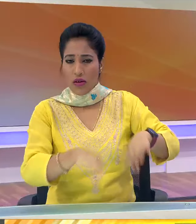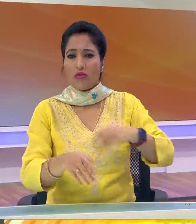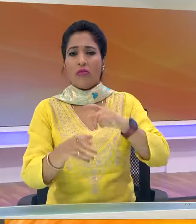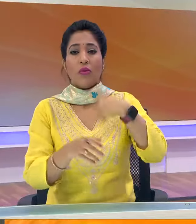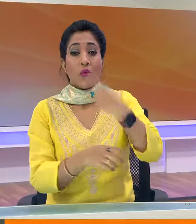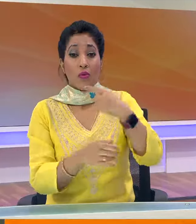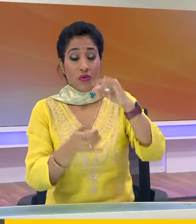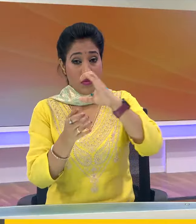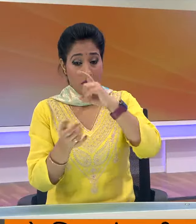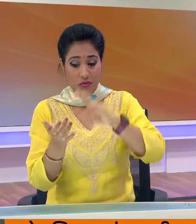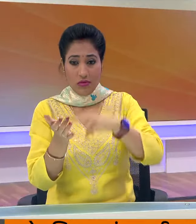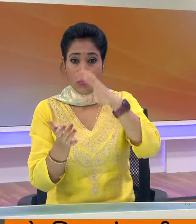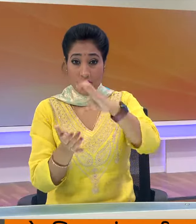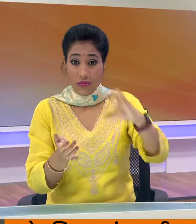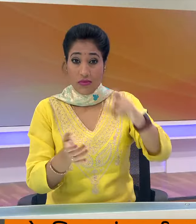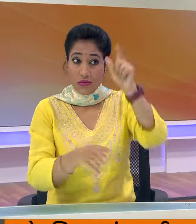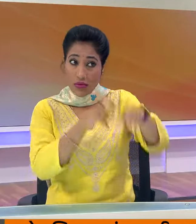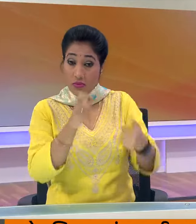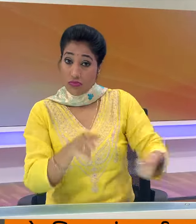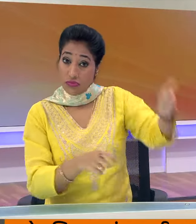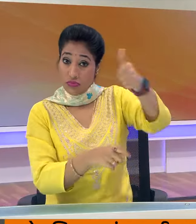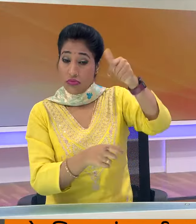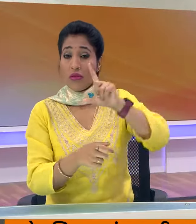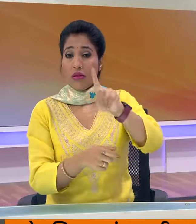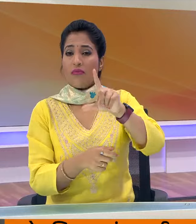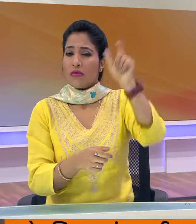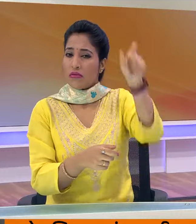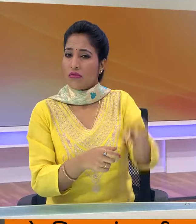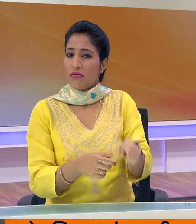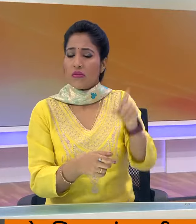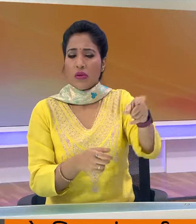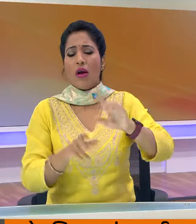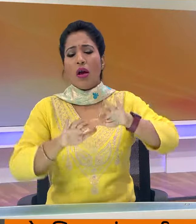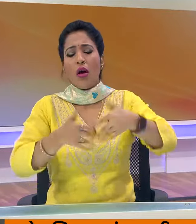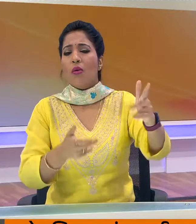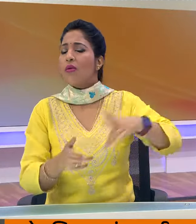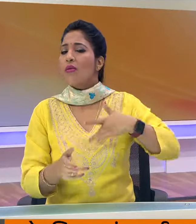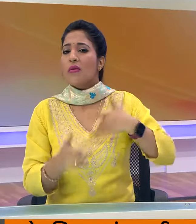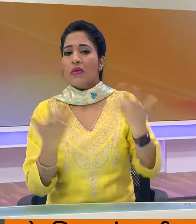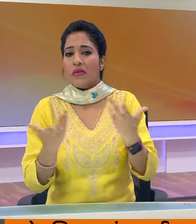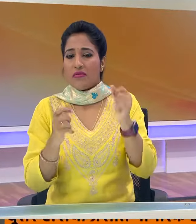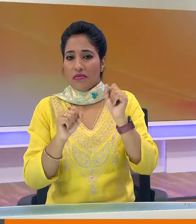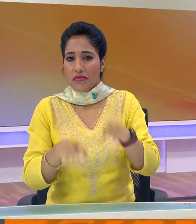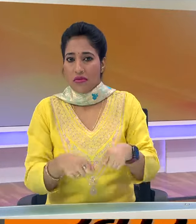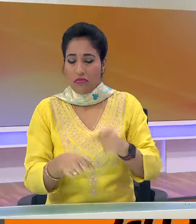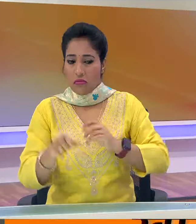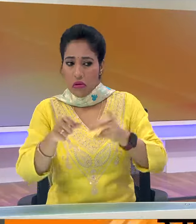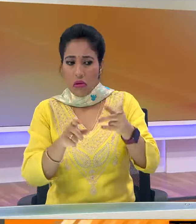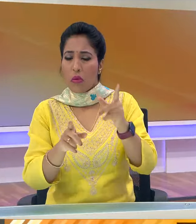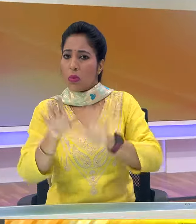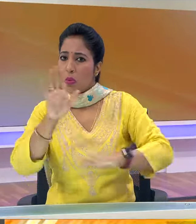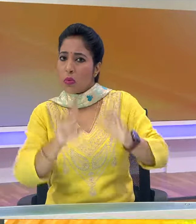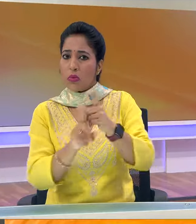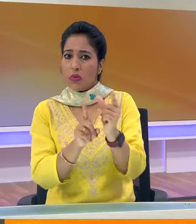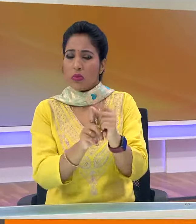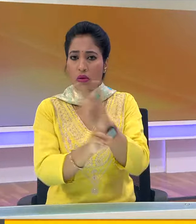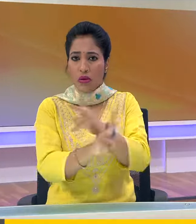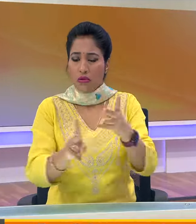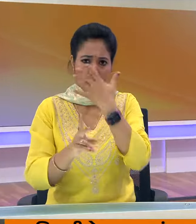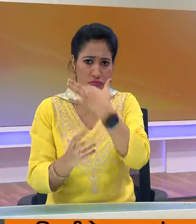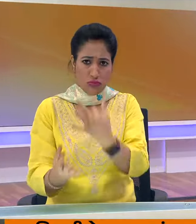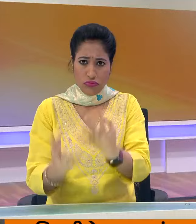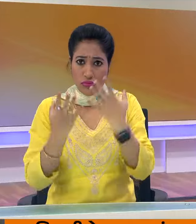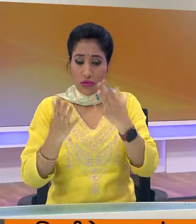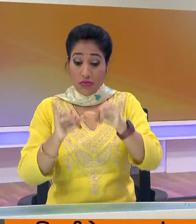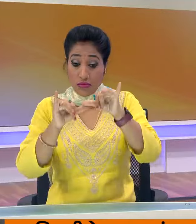एनसीसी के महानिदेशक लेफ्टिनेंट जनरल गुरबीर पाल सिंह। सर, सर कैसा रहा प्रदर्शन कैडेटों का? तो प्रदर्शन बहुत अच्छा रहा। ये 12 दिन का